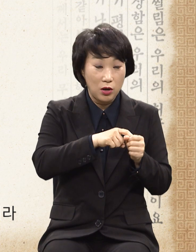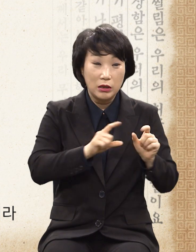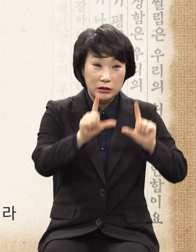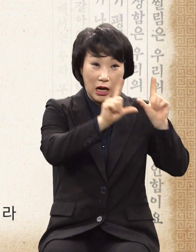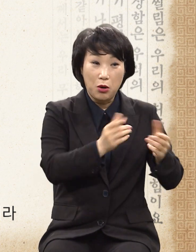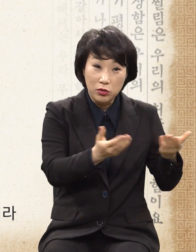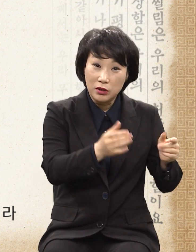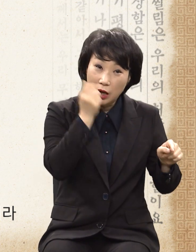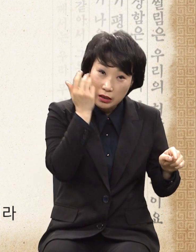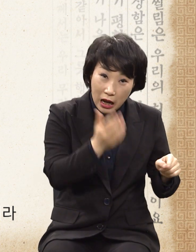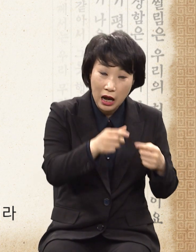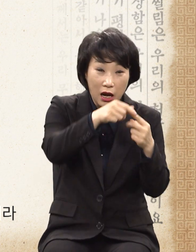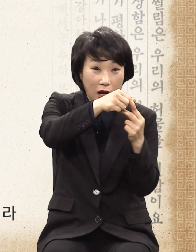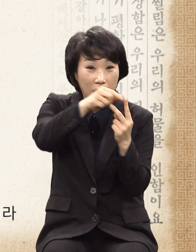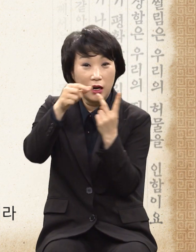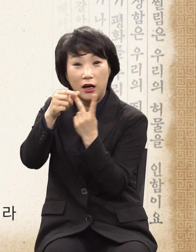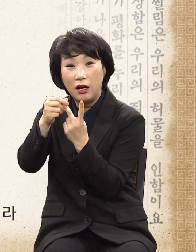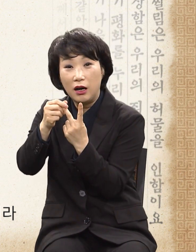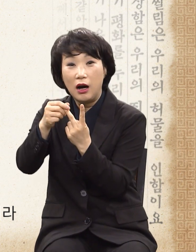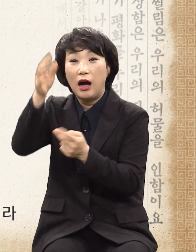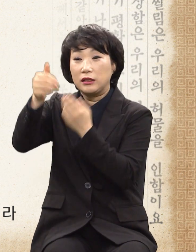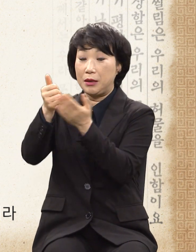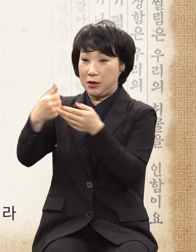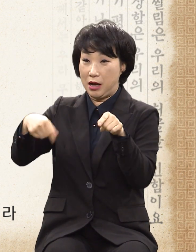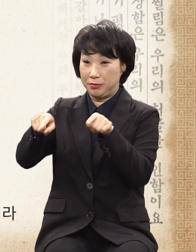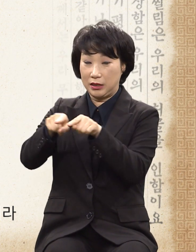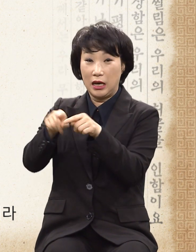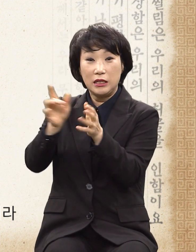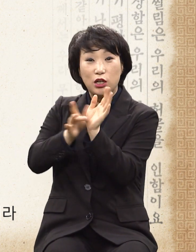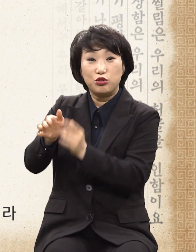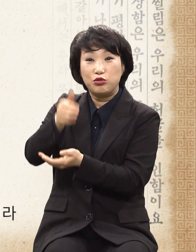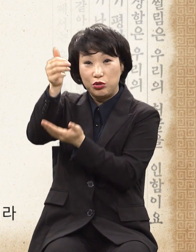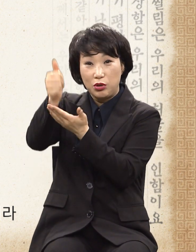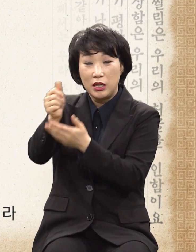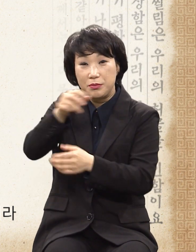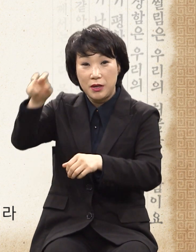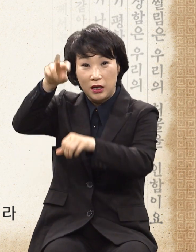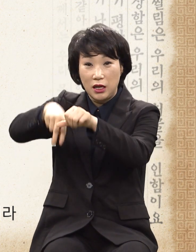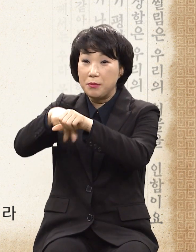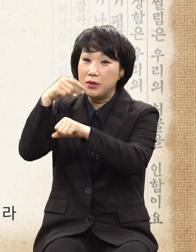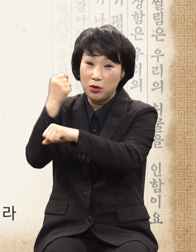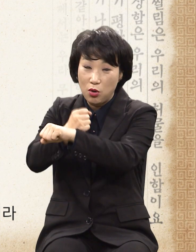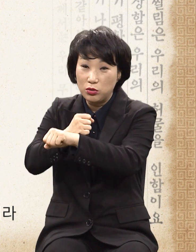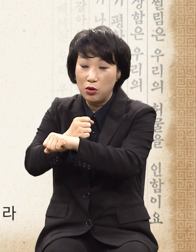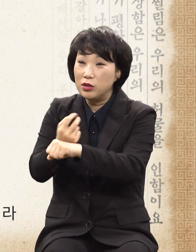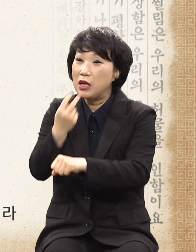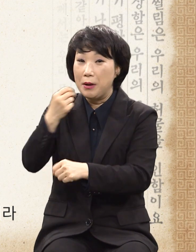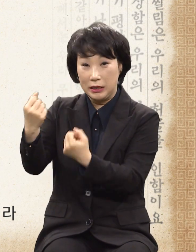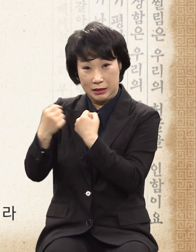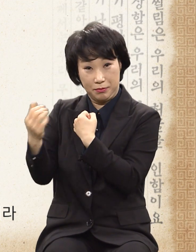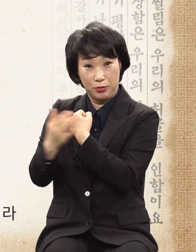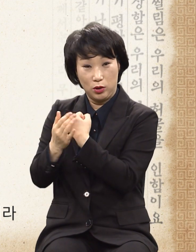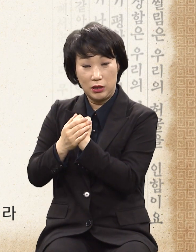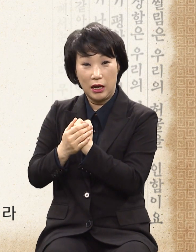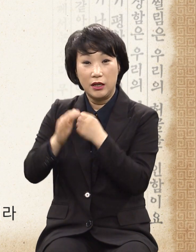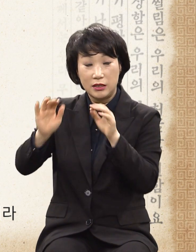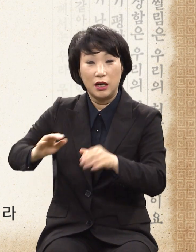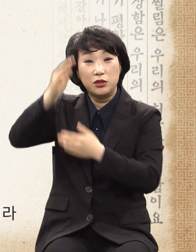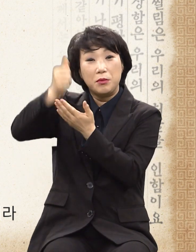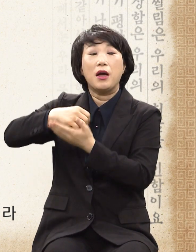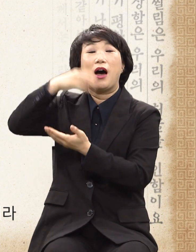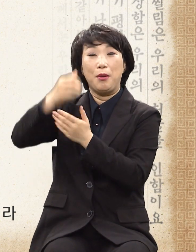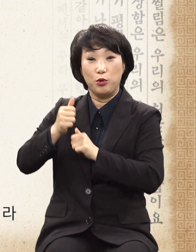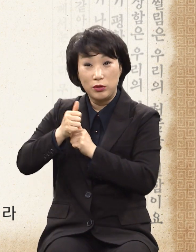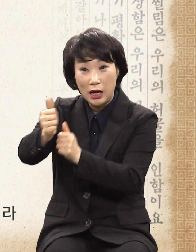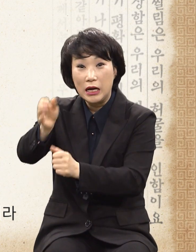위해서 일했느냐? 하나님과 더불어 예수 그리스도의 십자가의 피의 공로 생명의 힘으로 성령의